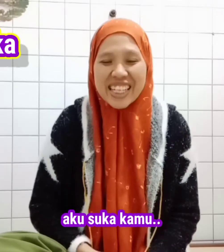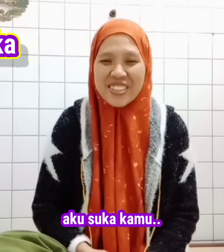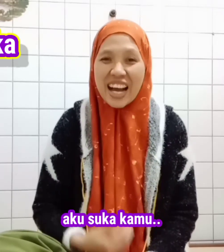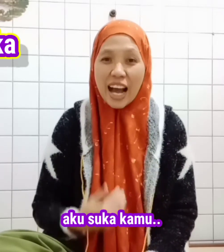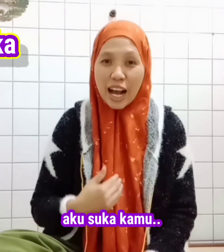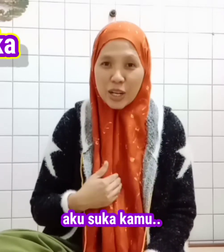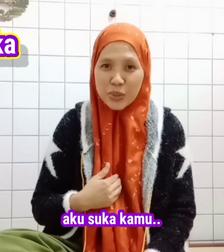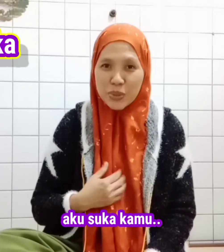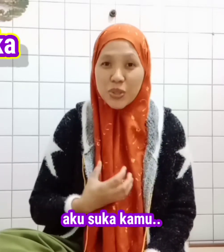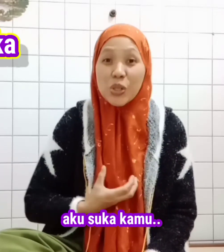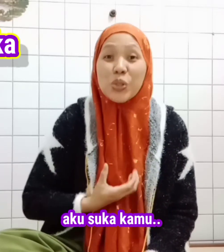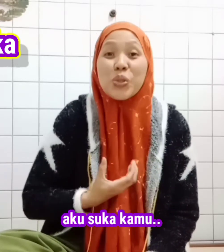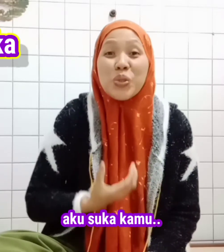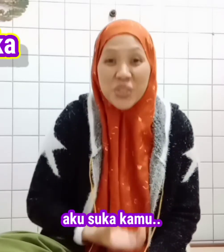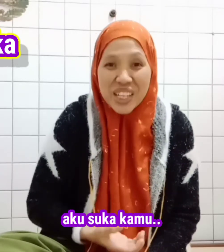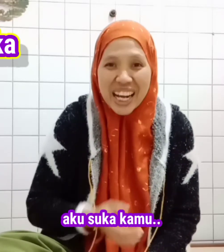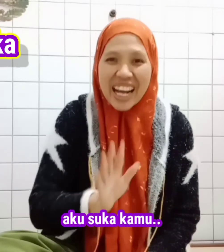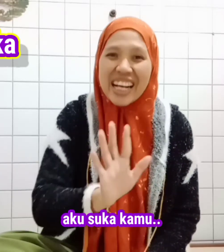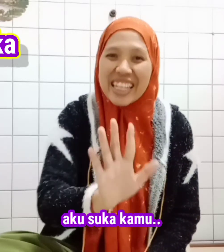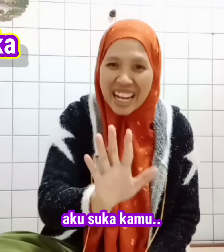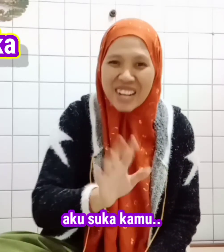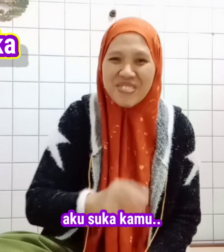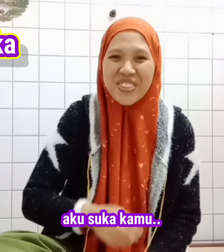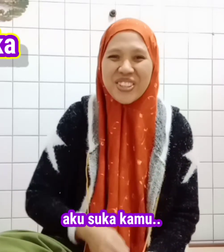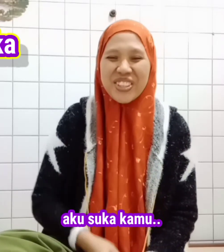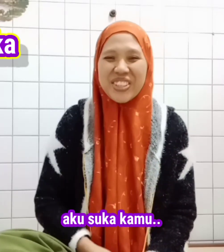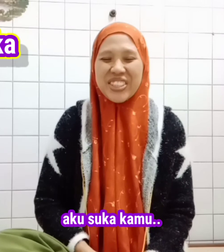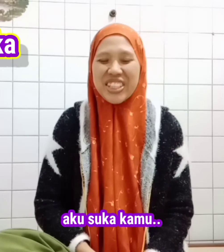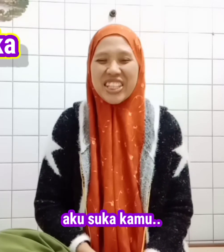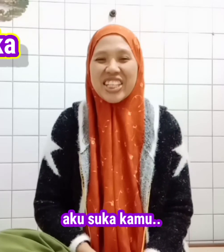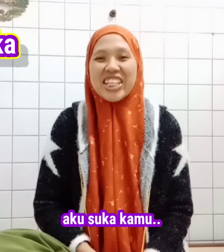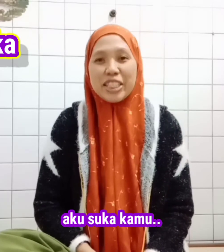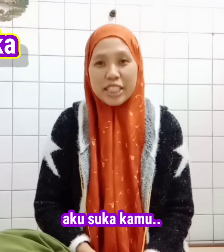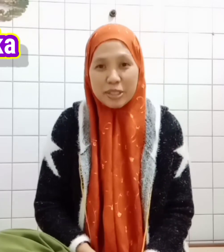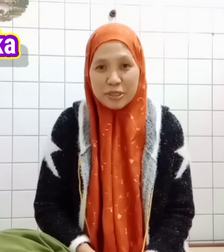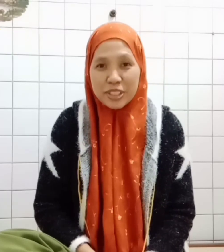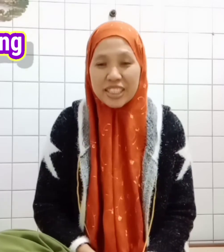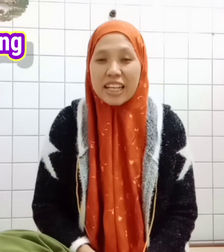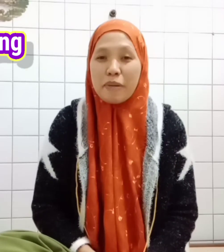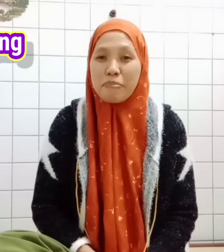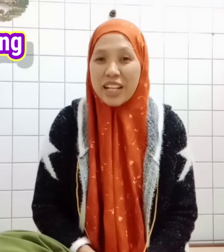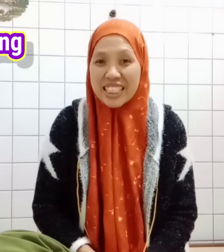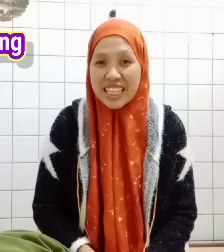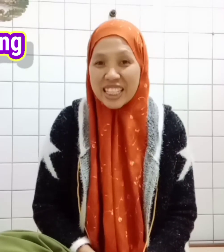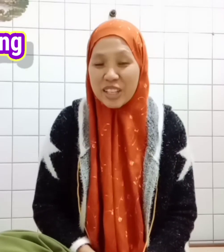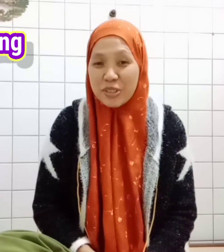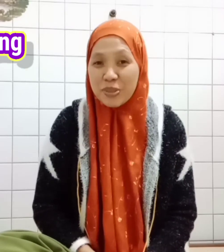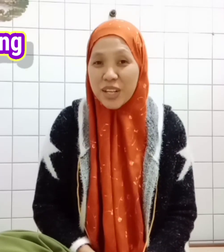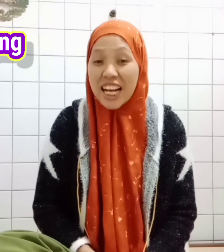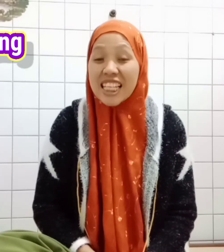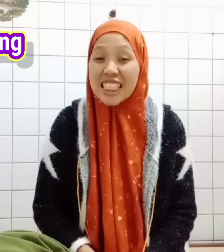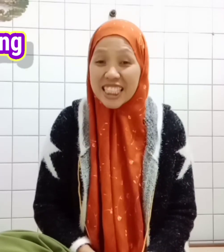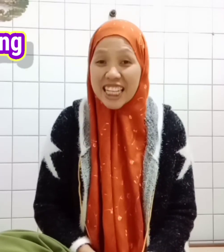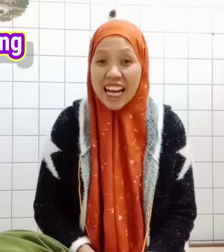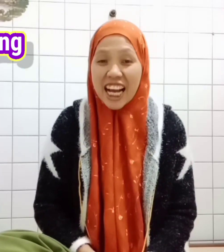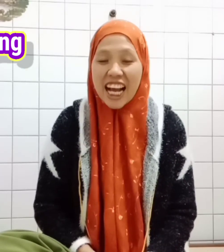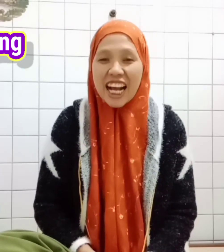suka gitu. Aku suka kamu. Terus perasaan yang kedua, senang.